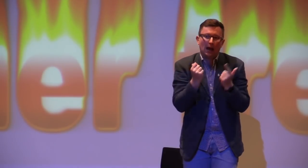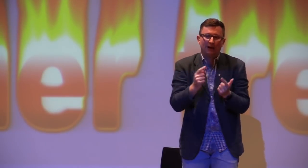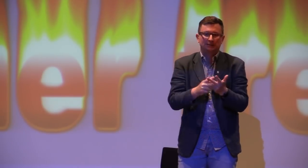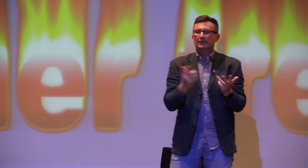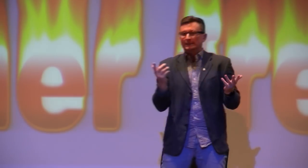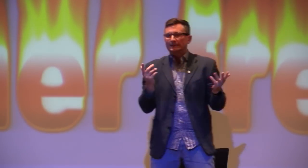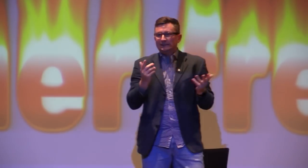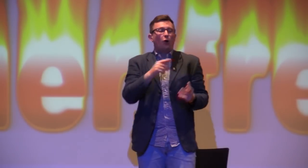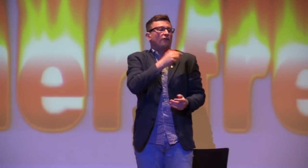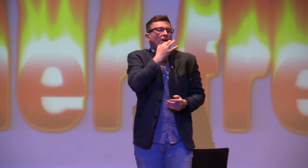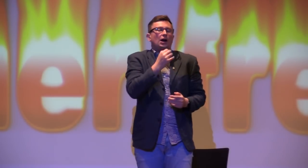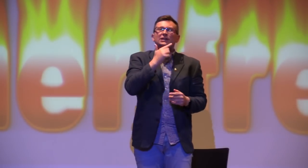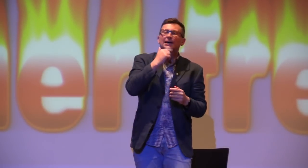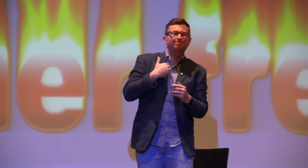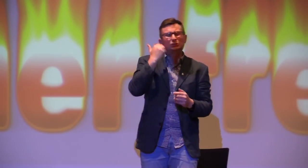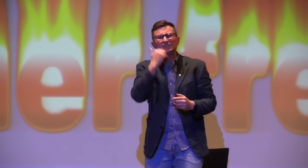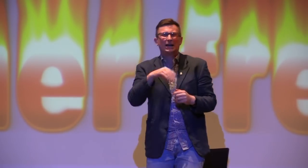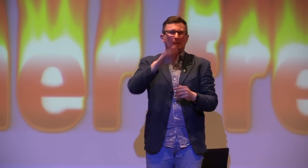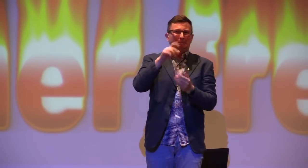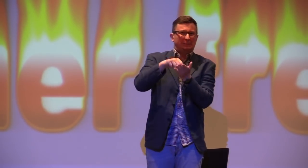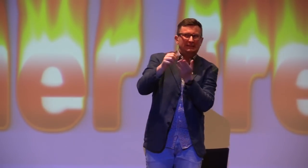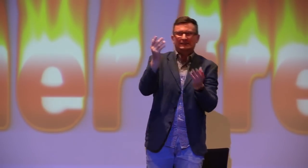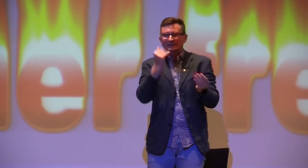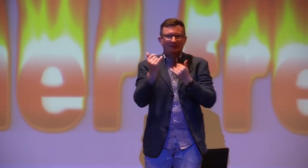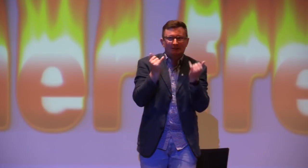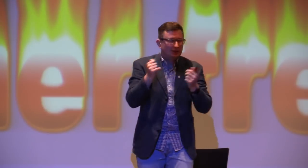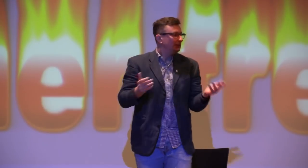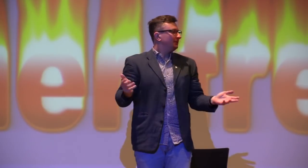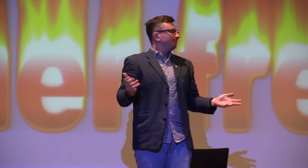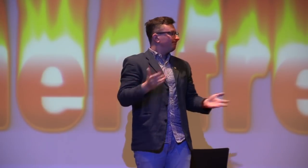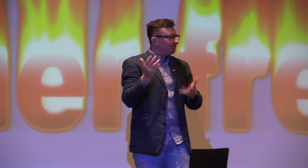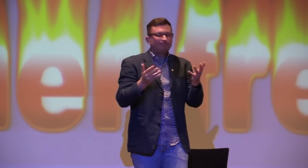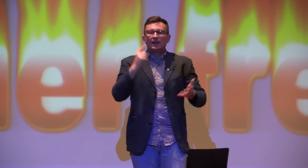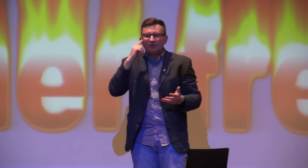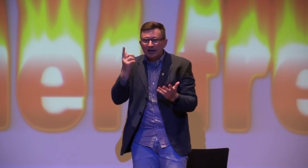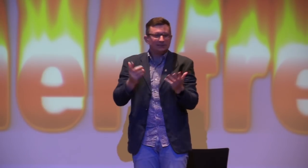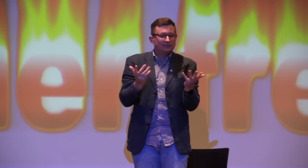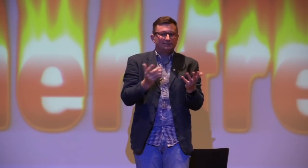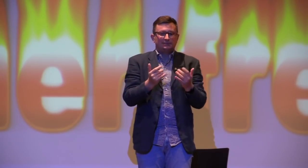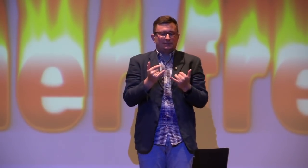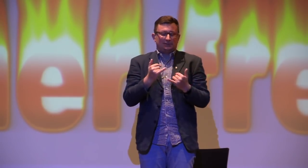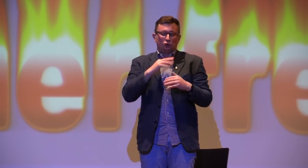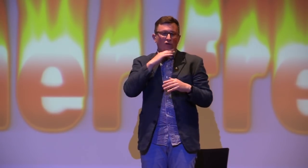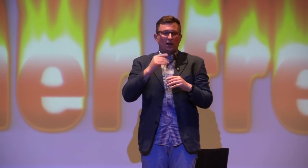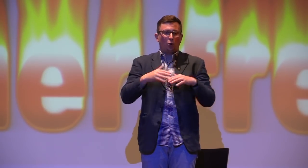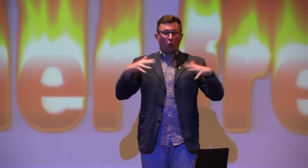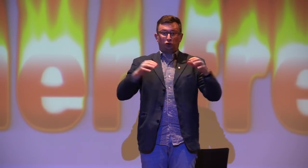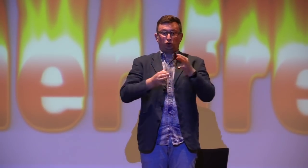Motivation, theoretisch. Ich weiß, ja, es ist halt schwierig und es ist auch nicht, sind auch keine Unsummen, die man dann kriegen